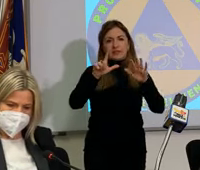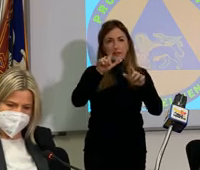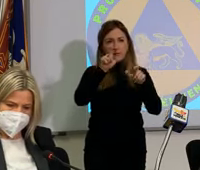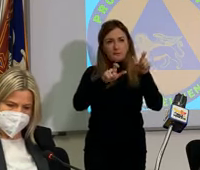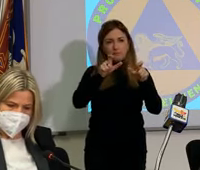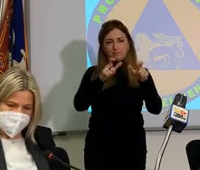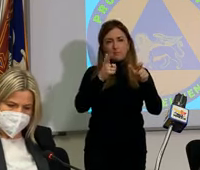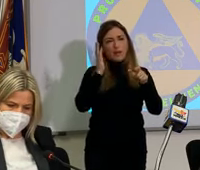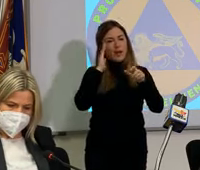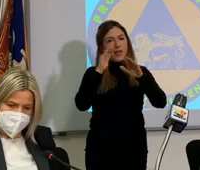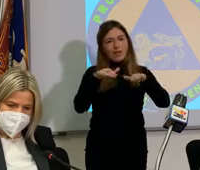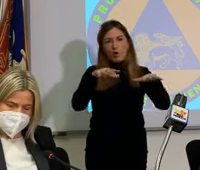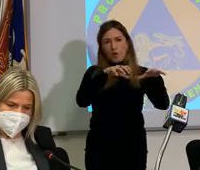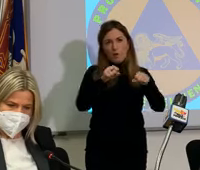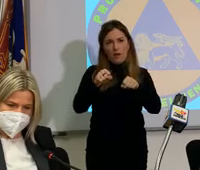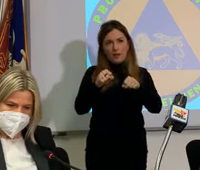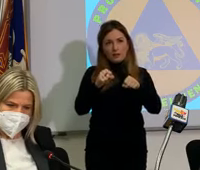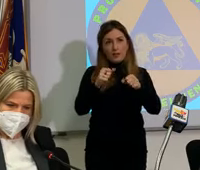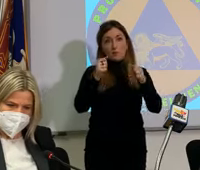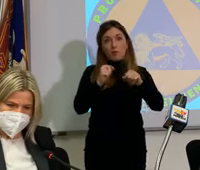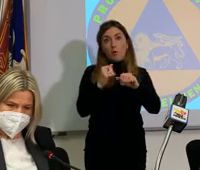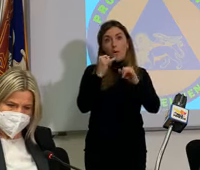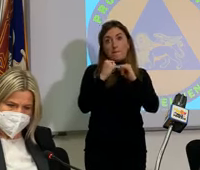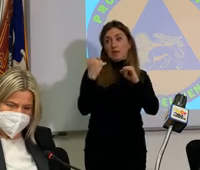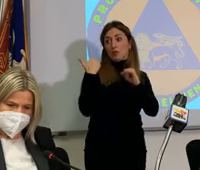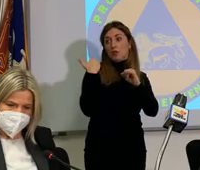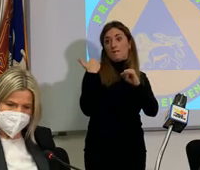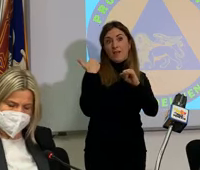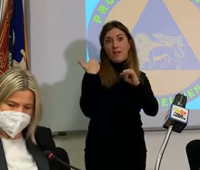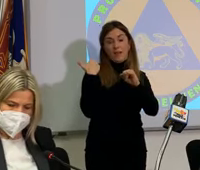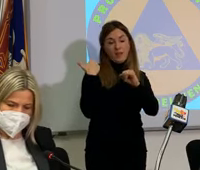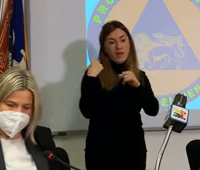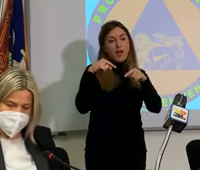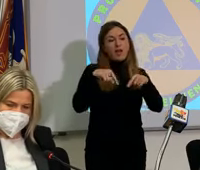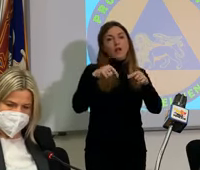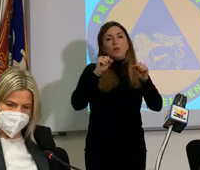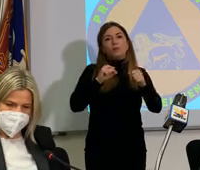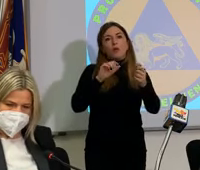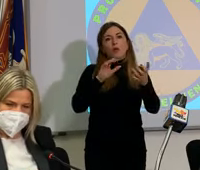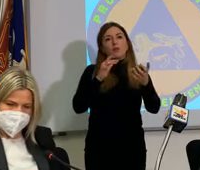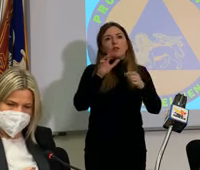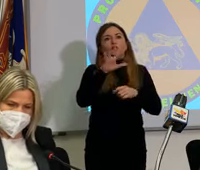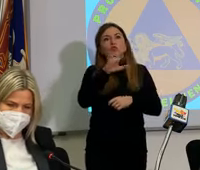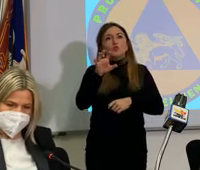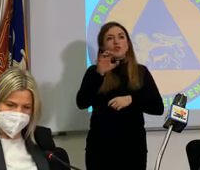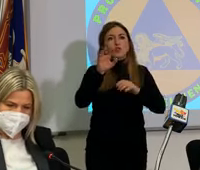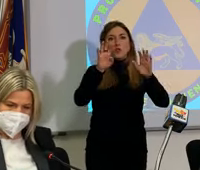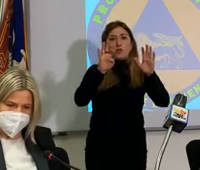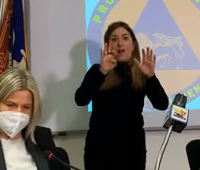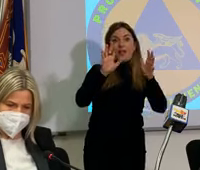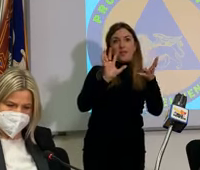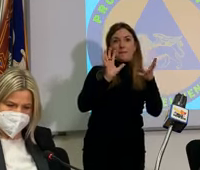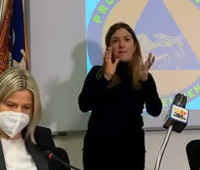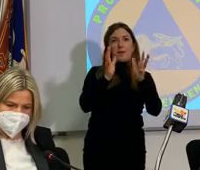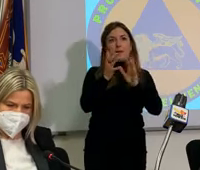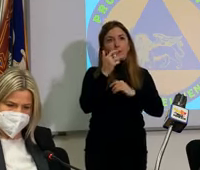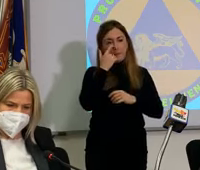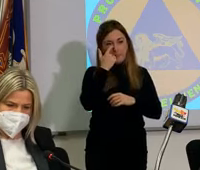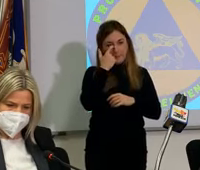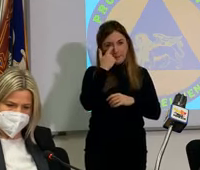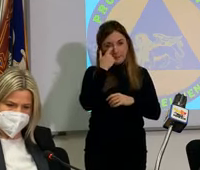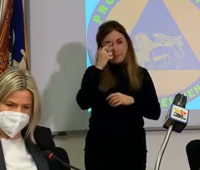che ho fatto mezz'ora fa magari adesso sono 585 590 perché ecco questo è un aspetto che vorrei